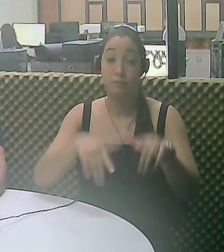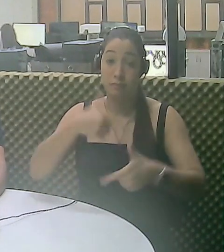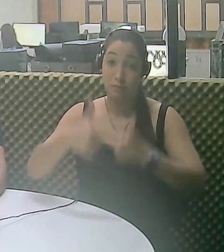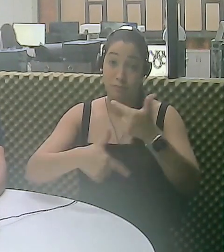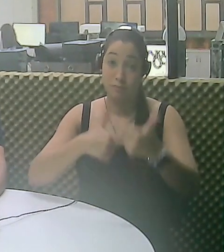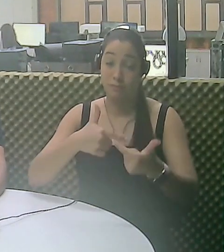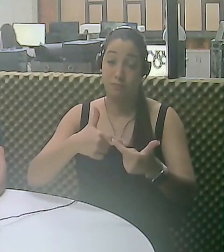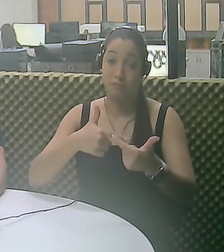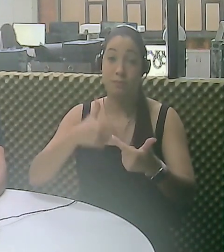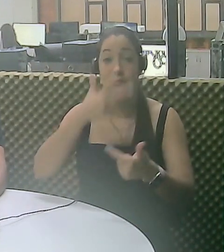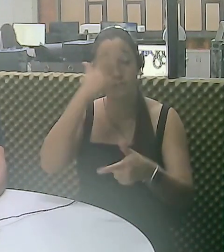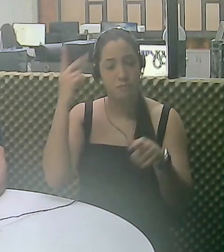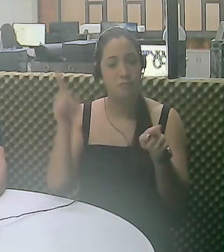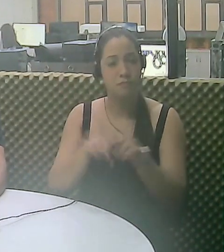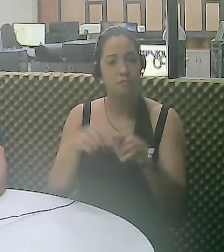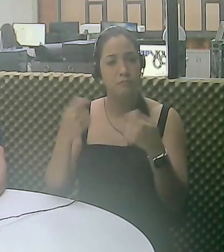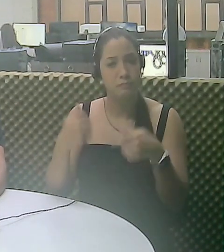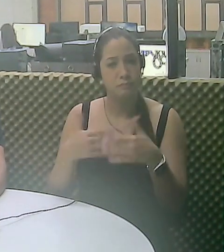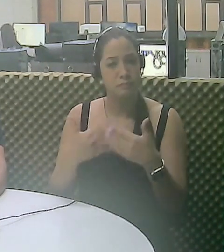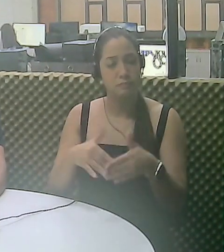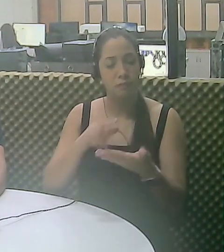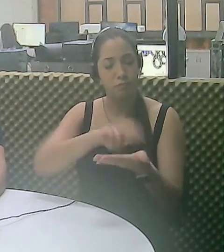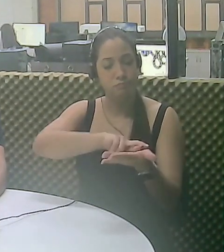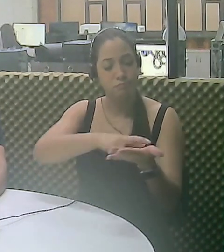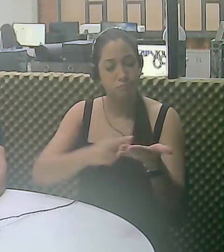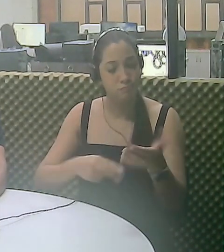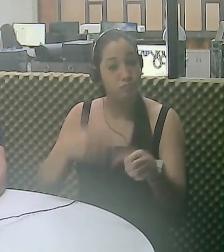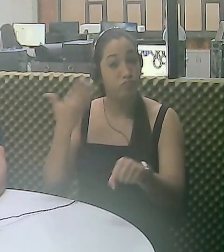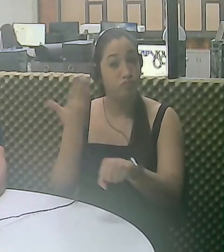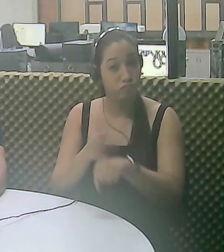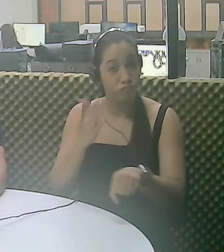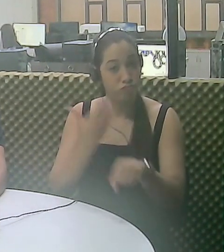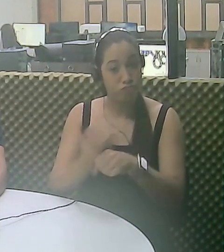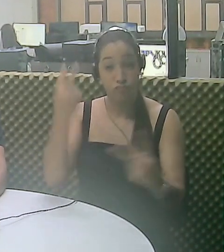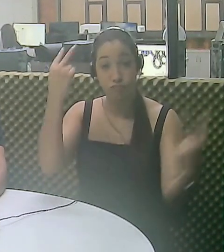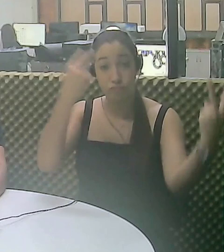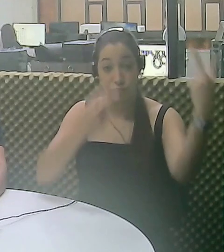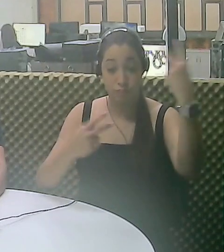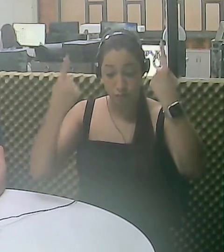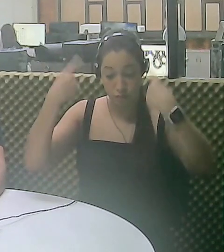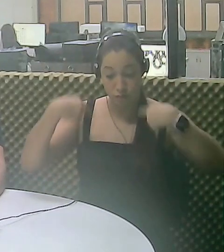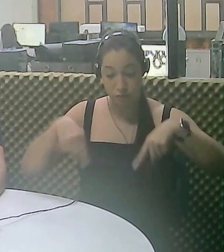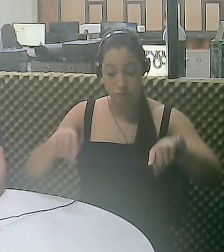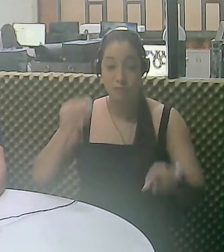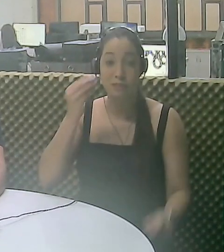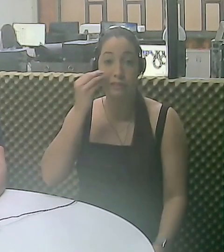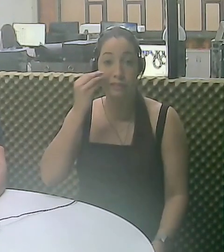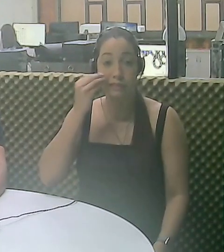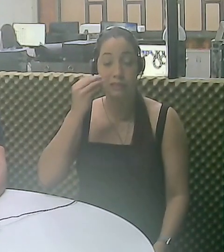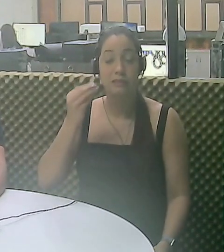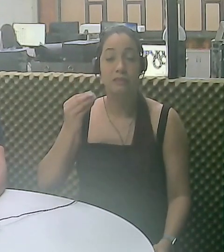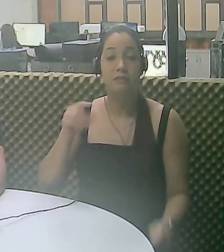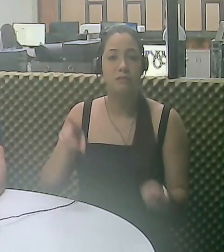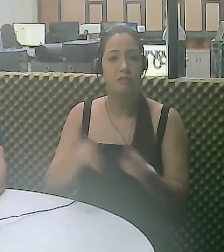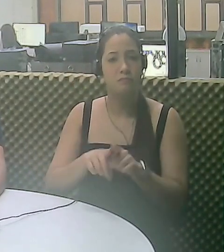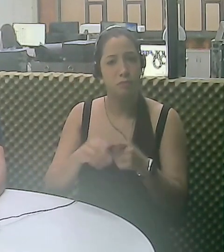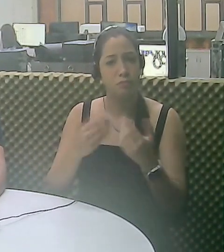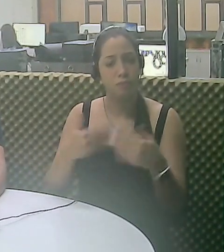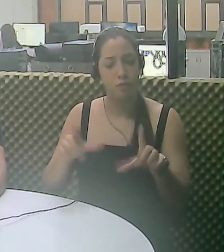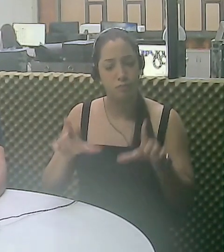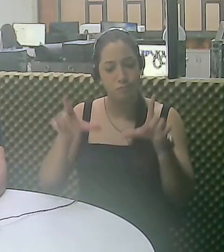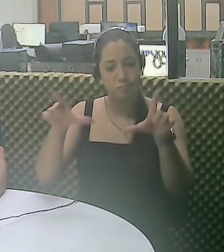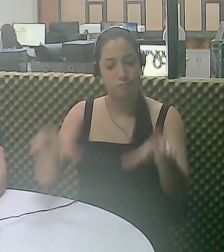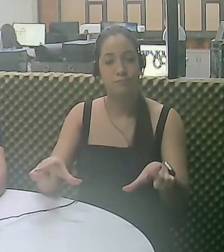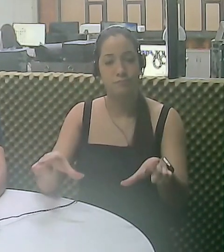o candidato também deverá prestar provas de redação e prática, avaliação física, teste de aptidão ou prova de